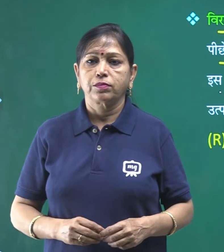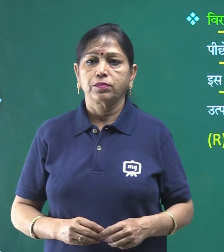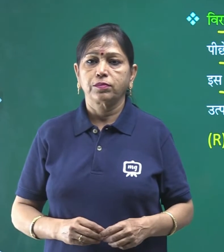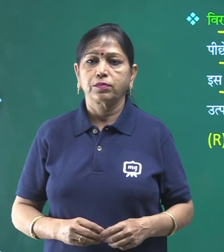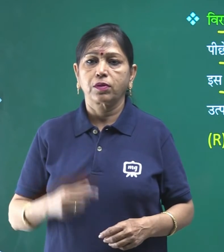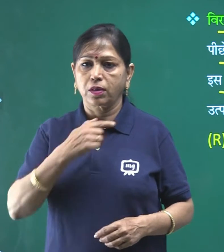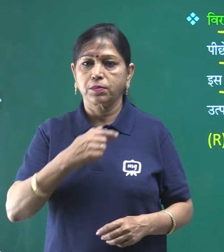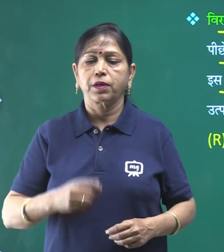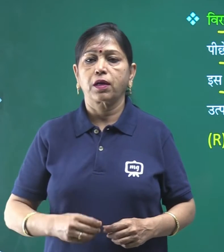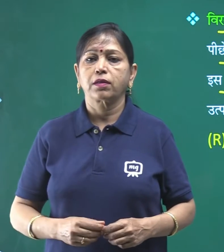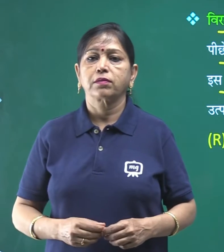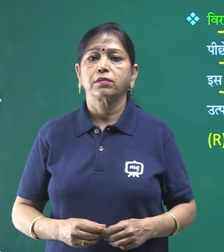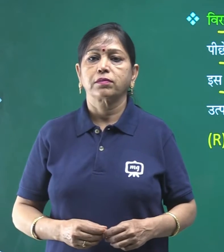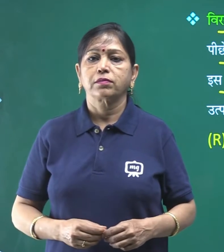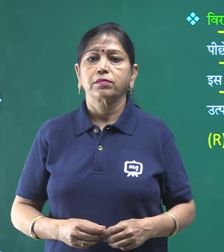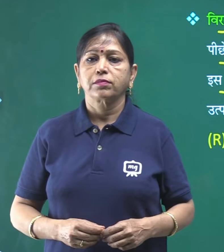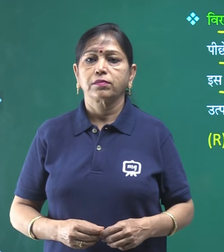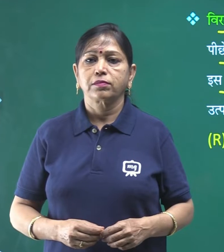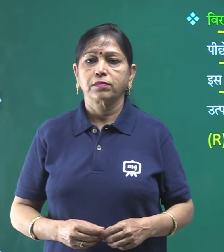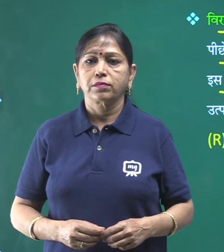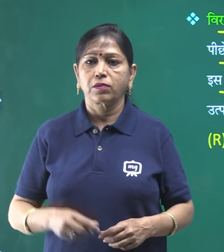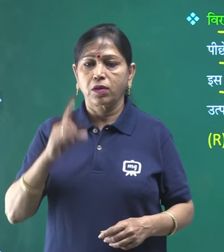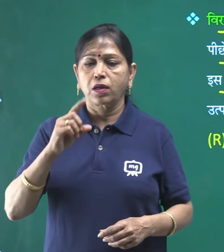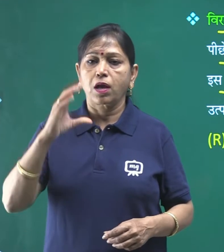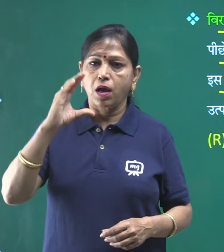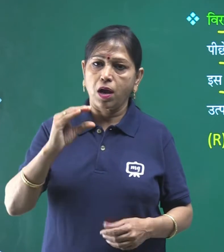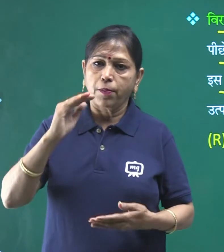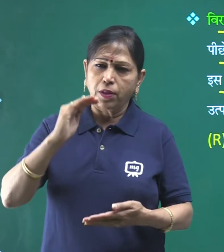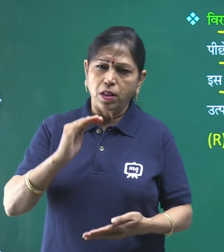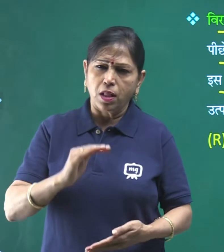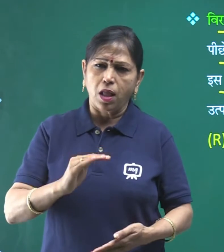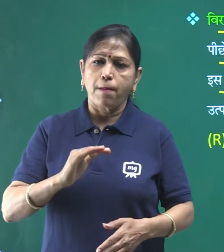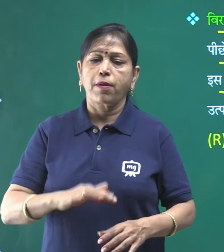इस प्रकार एक निम्न दाब का